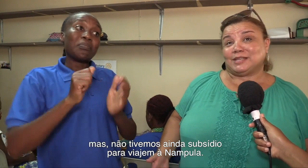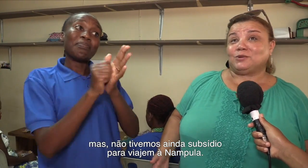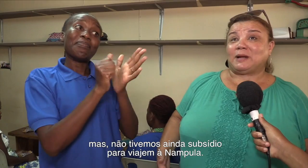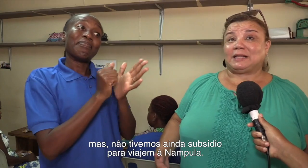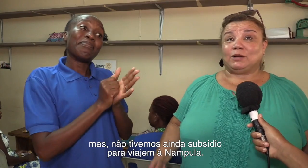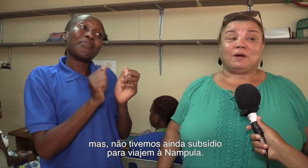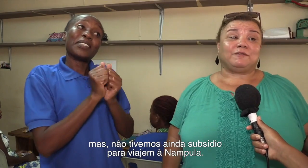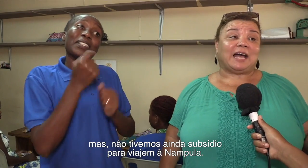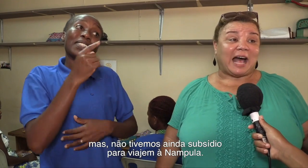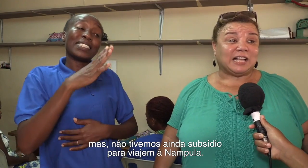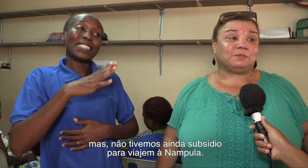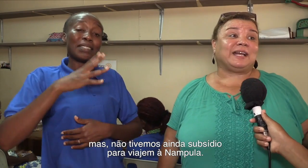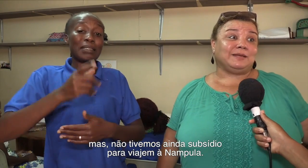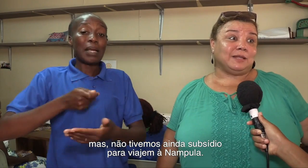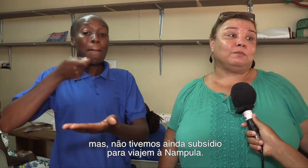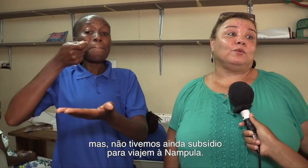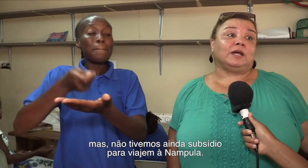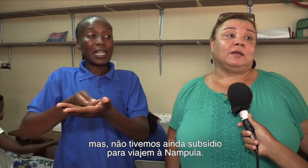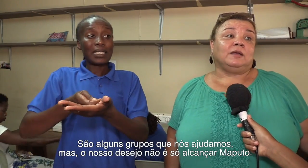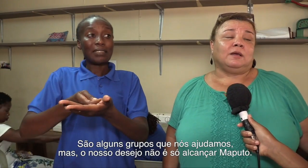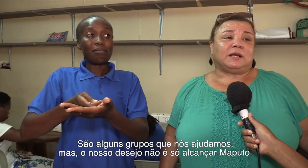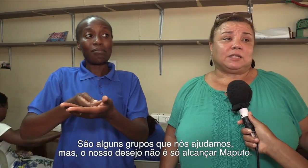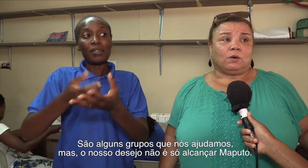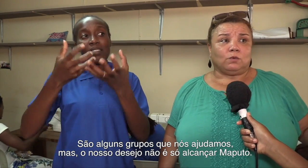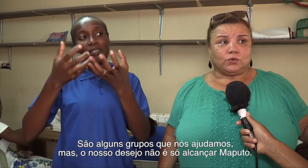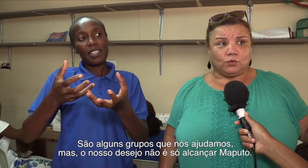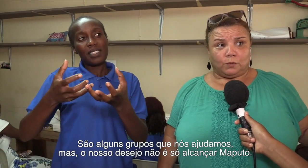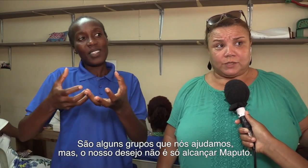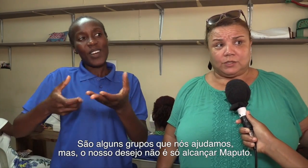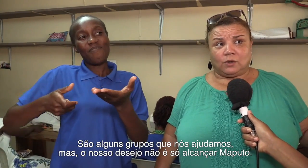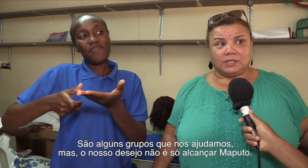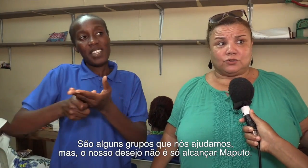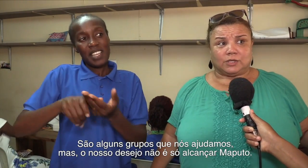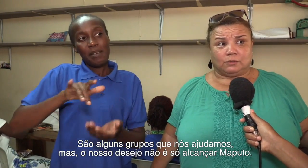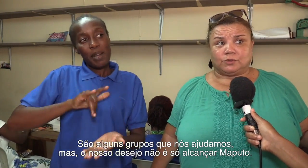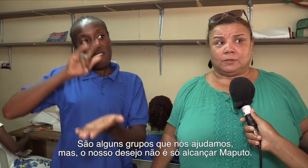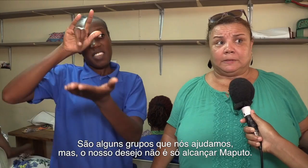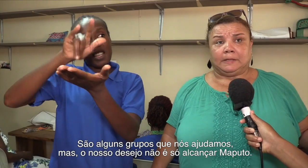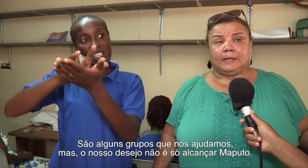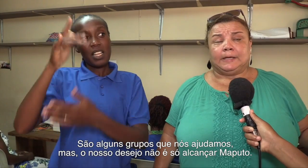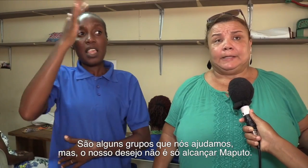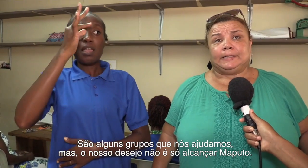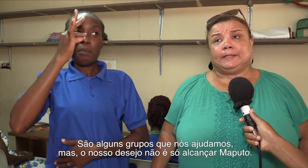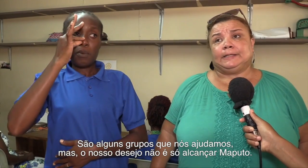subsídio para ter uma viagem para ir em Nampula. Mas são alguns grupos que nós ajudamos.